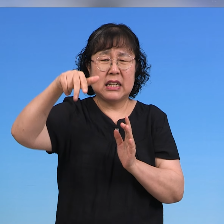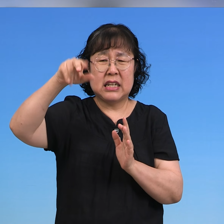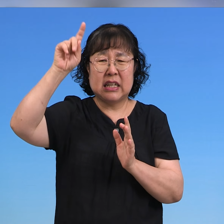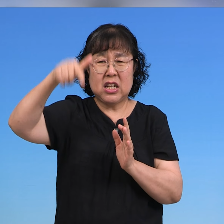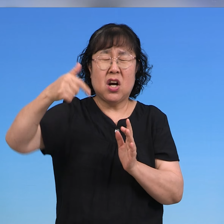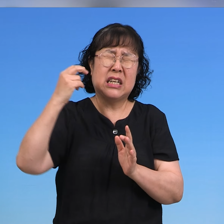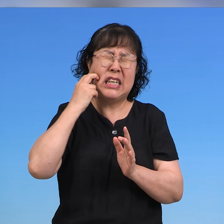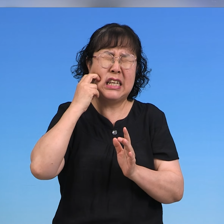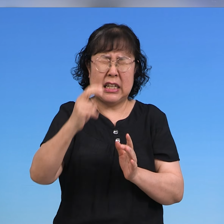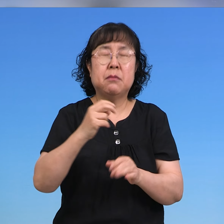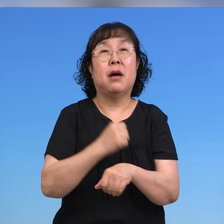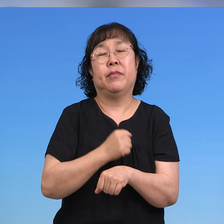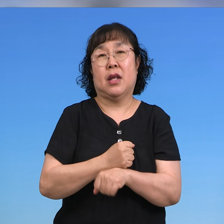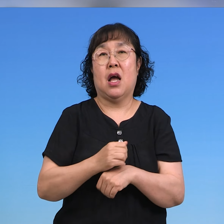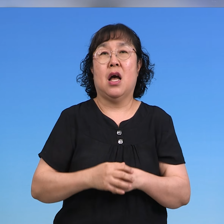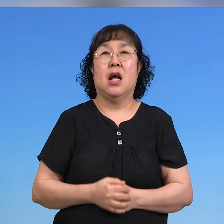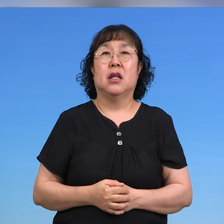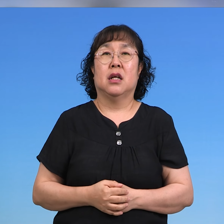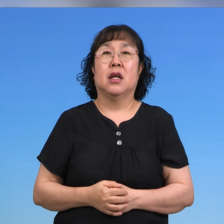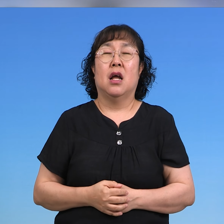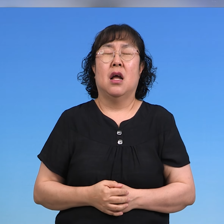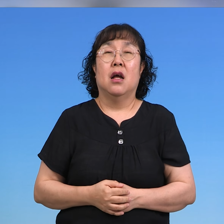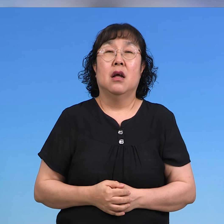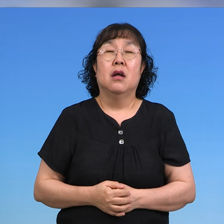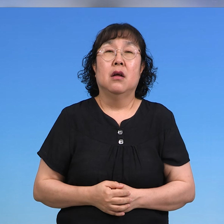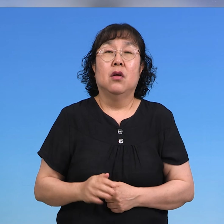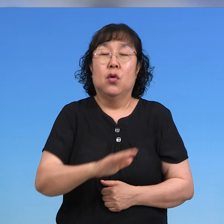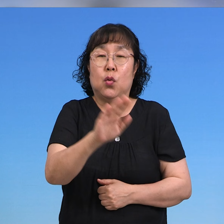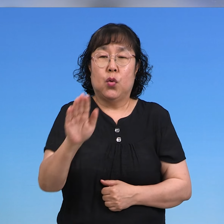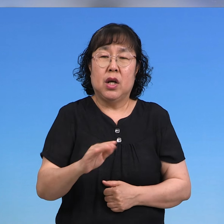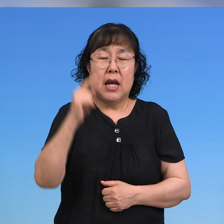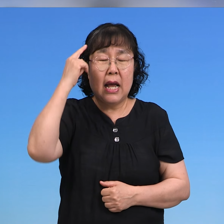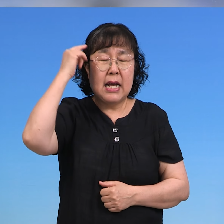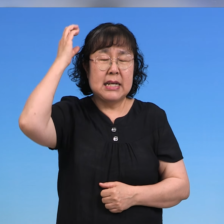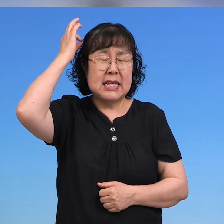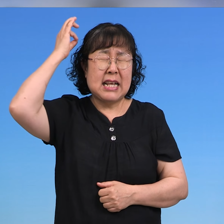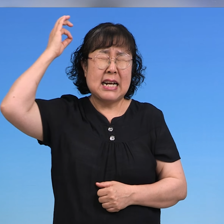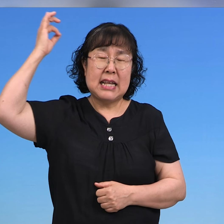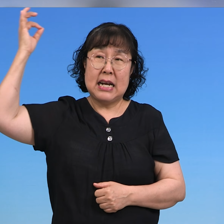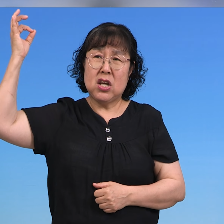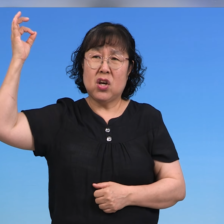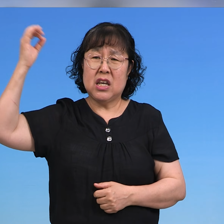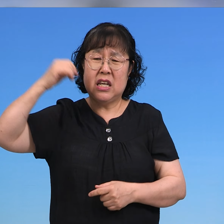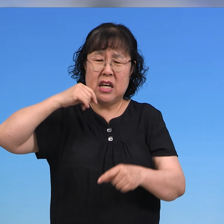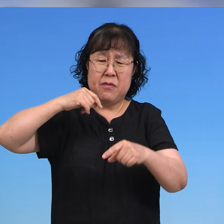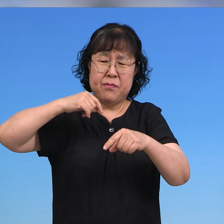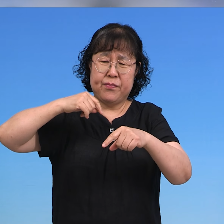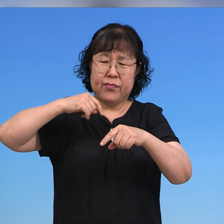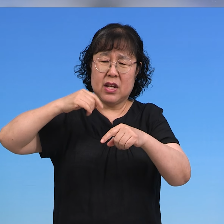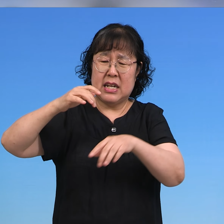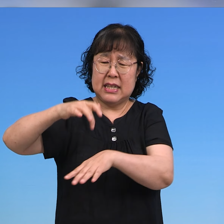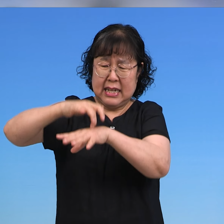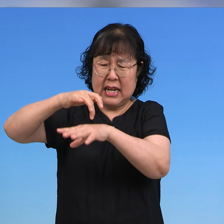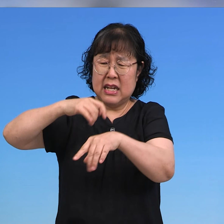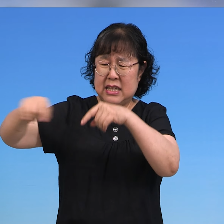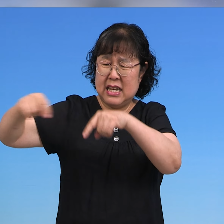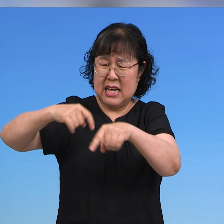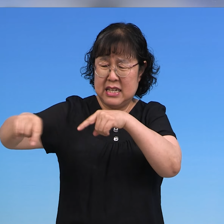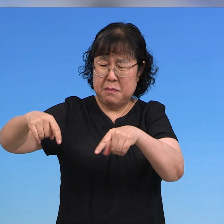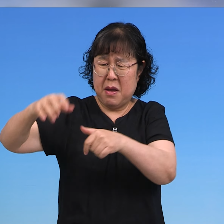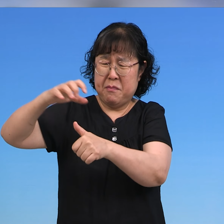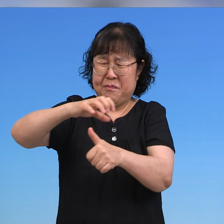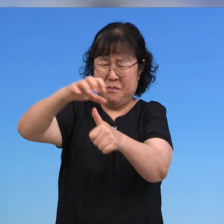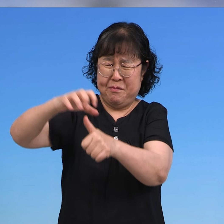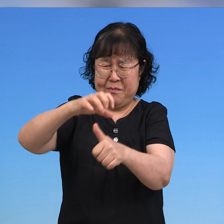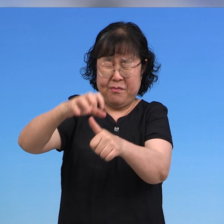여기서 유진 피터슨 목사님이 책에서 말하는 그 우리의 상상력이 지배를 당하는 거예요. 지금 막 책을 안 읽는